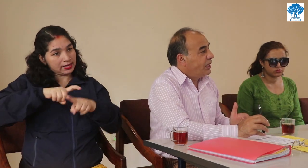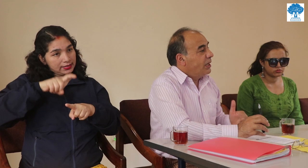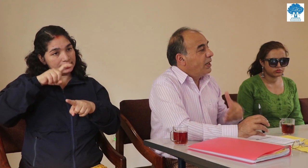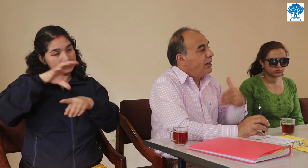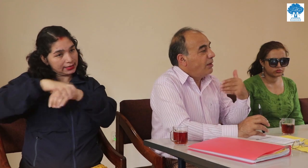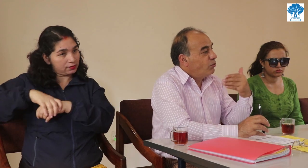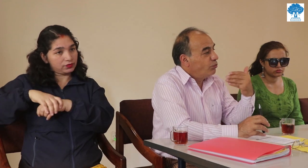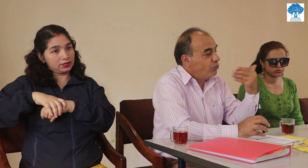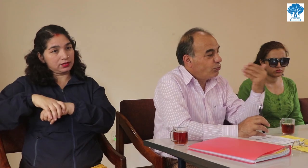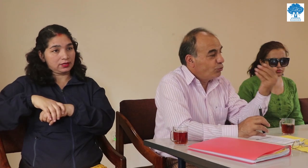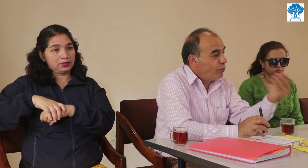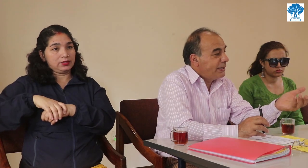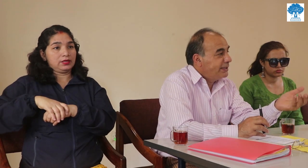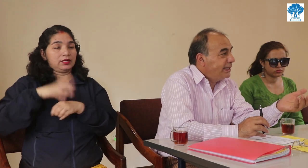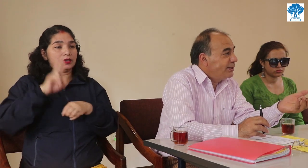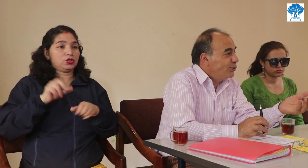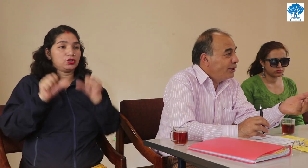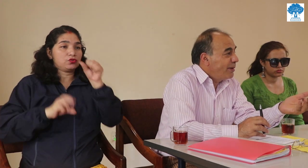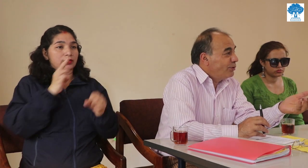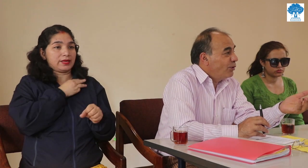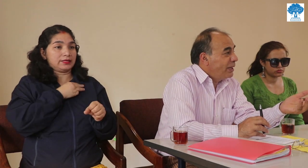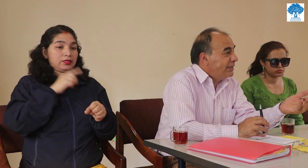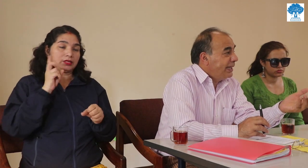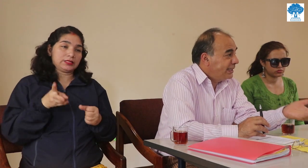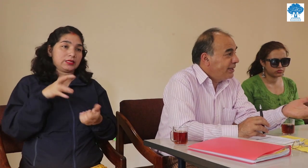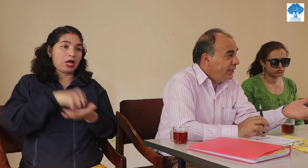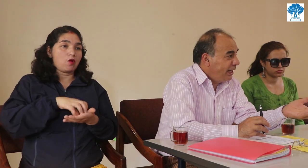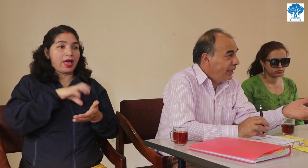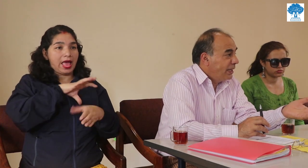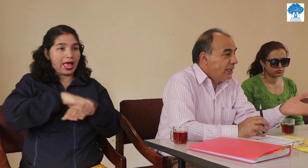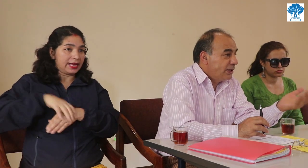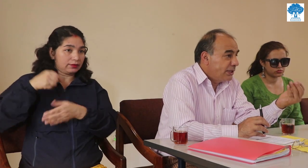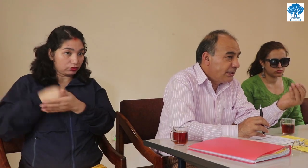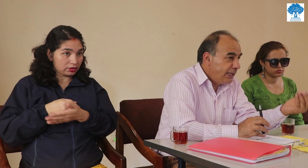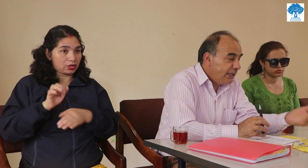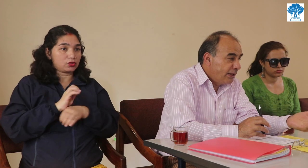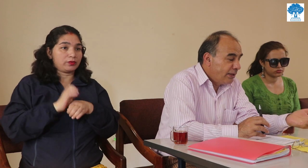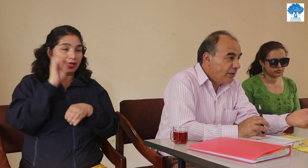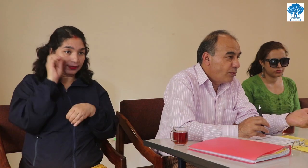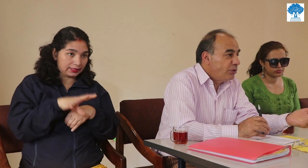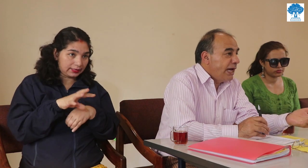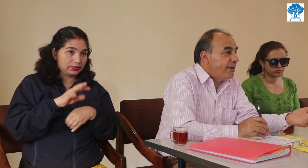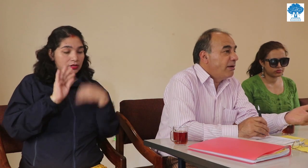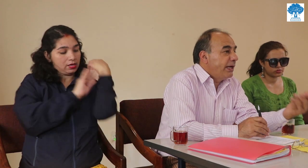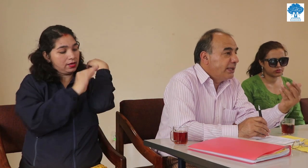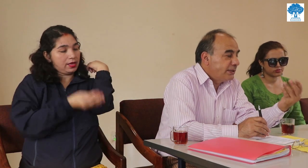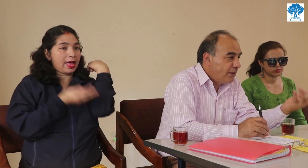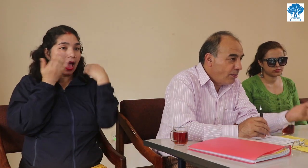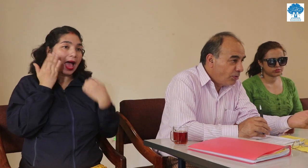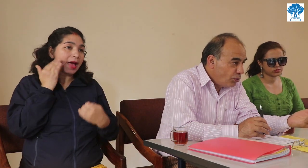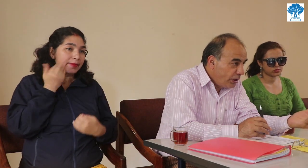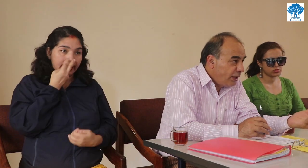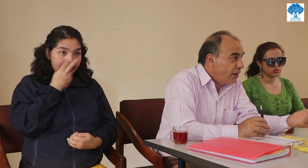गरी जो मान्छे चाहिँ इन्स्टिट्युसनमा आउँछ उसलाई चाहिँ इन्सेन्टिभ दिने, जसले चाहिँ गर्भवती आमाहरूलाई